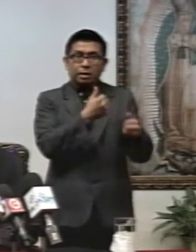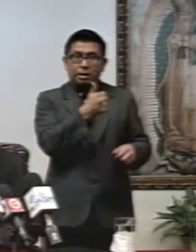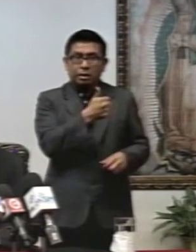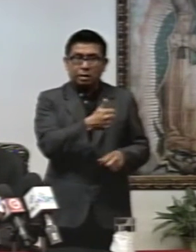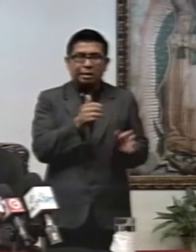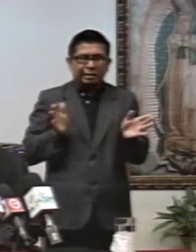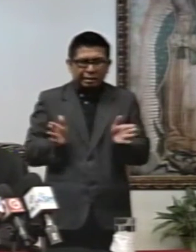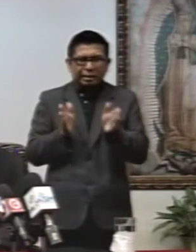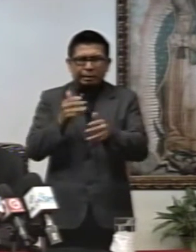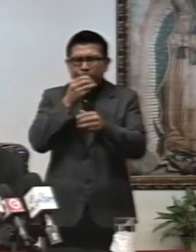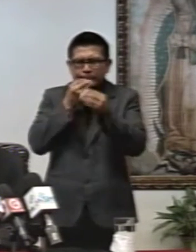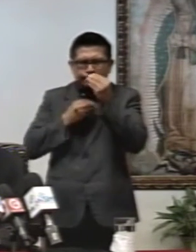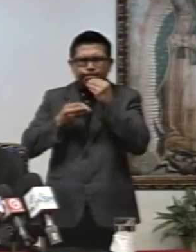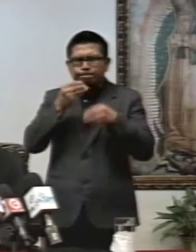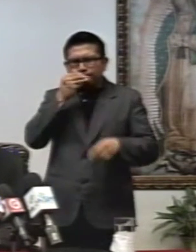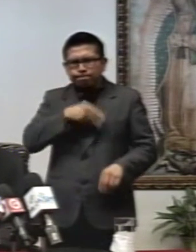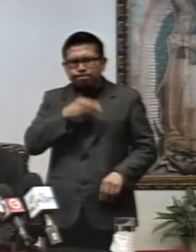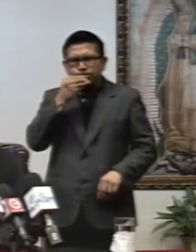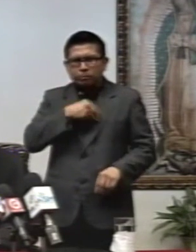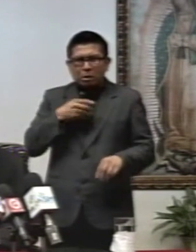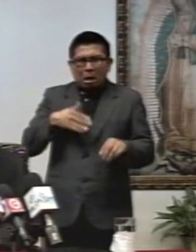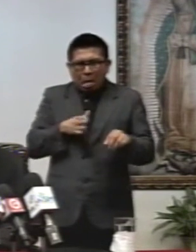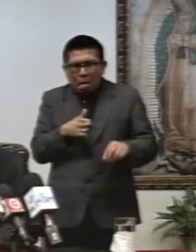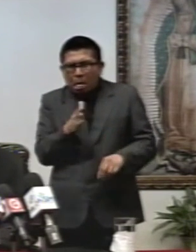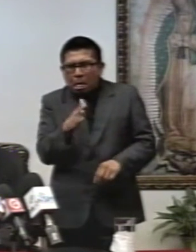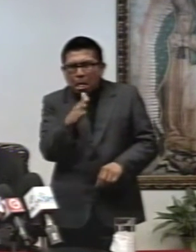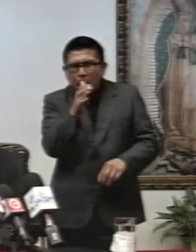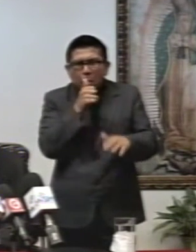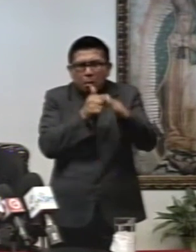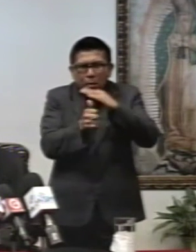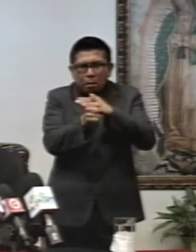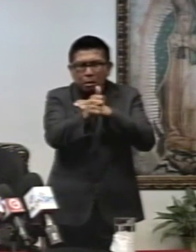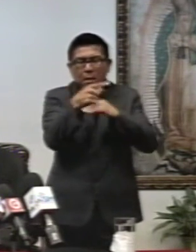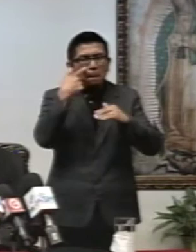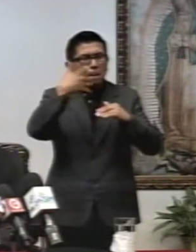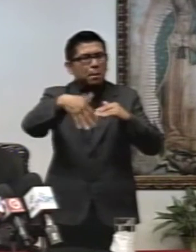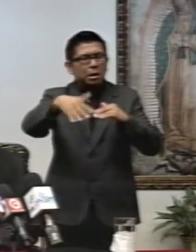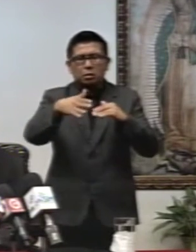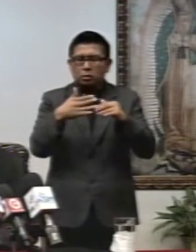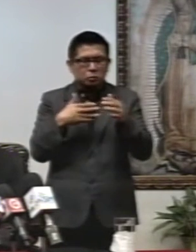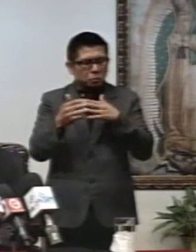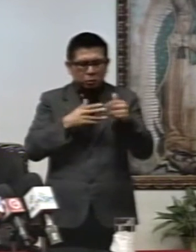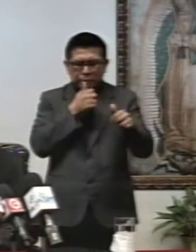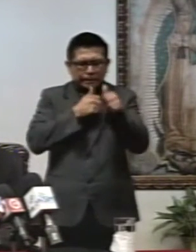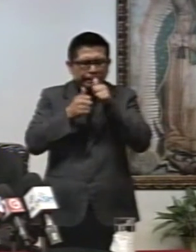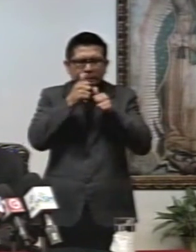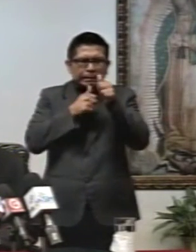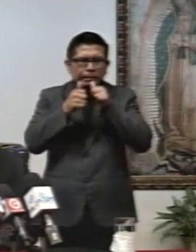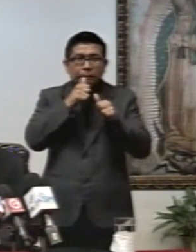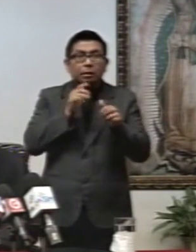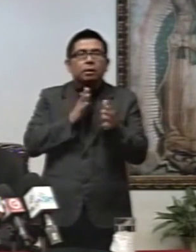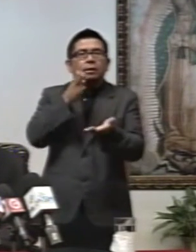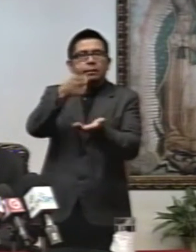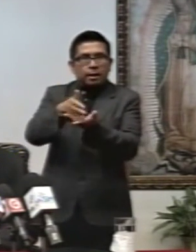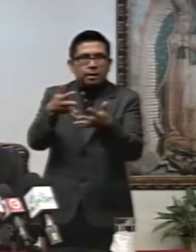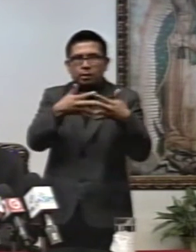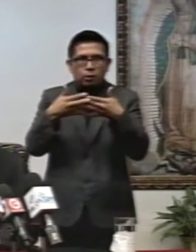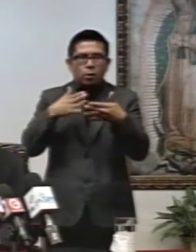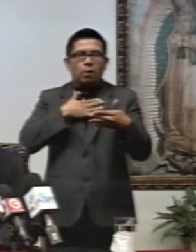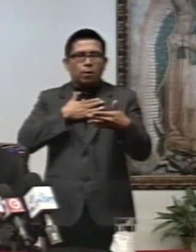esfuerzo, poniendo en peligro sus vidas incluso, y van para trabajar. Son personas